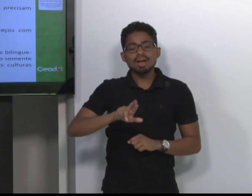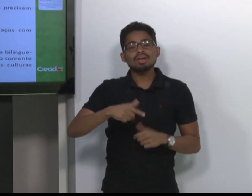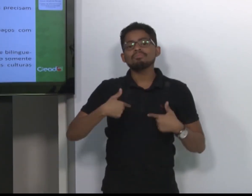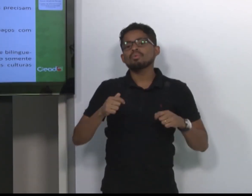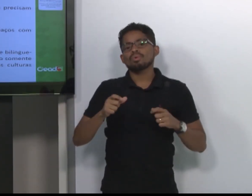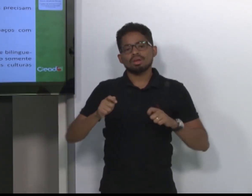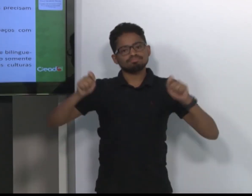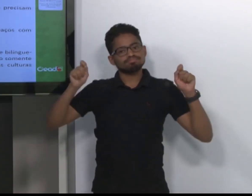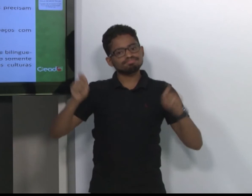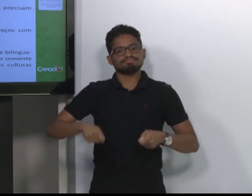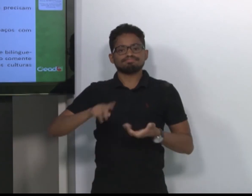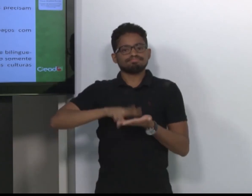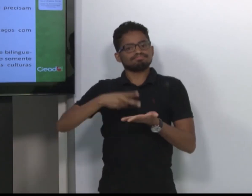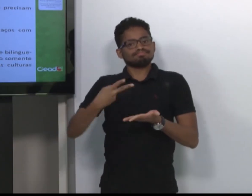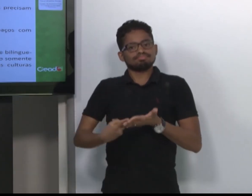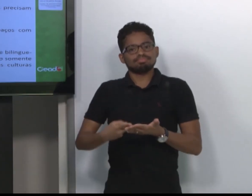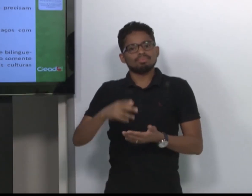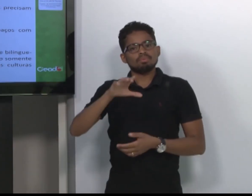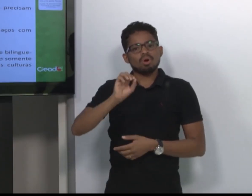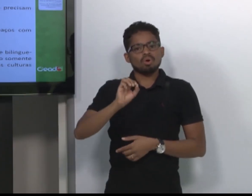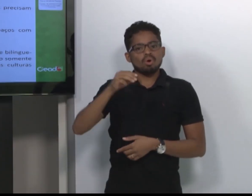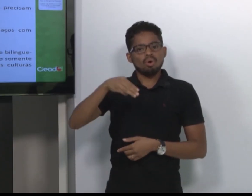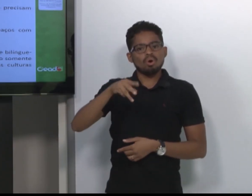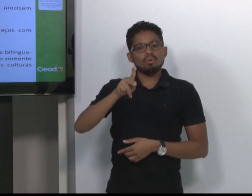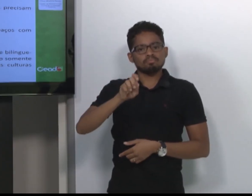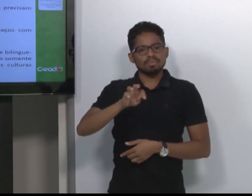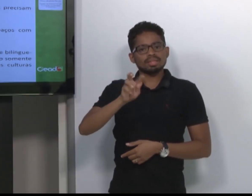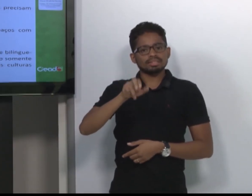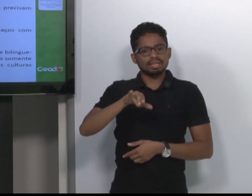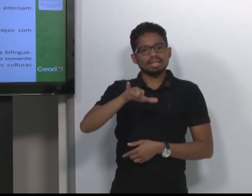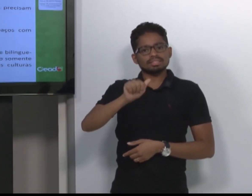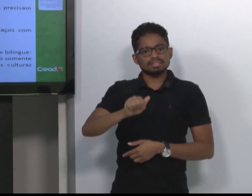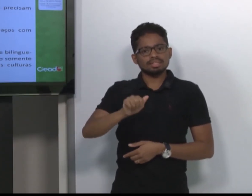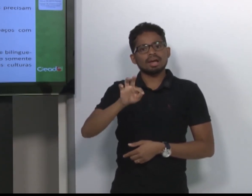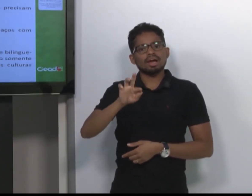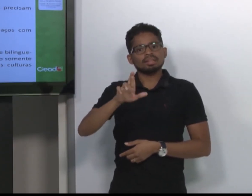conhece as duas línguas, o português e a língua de sinais?